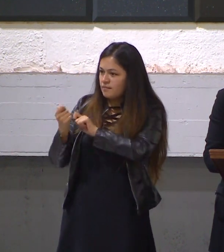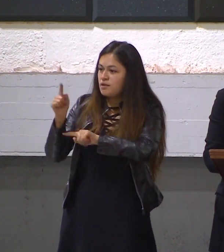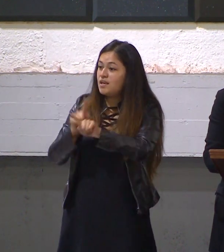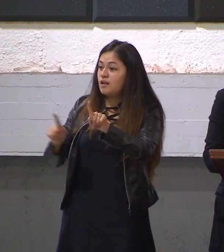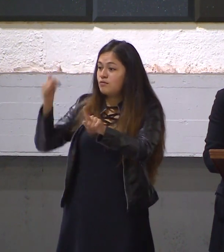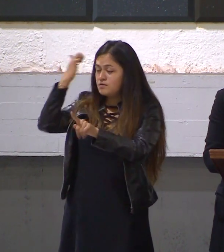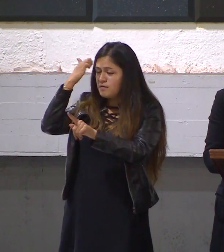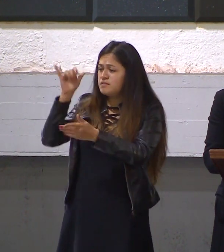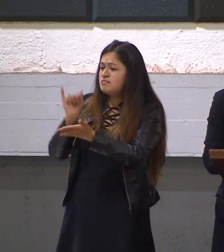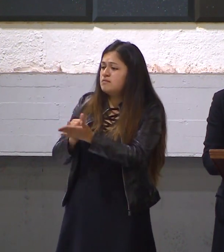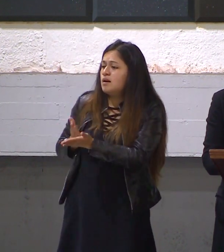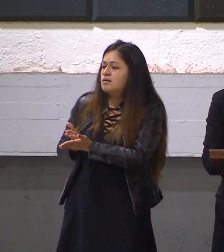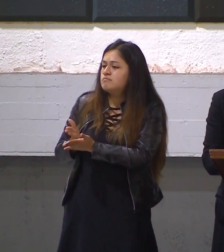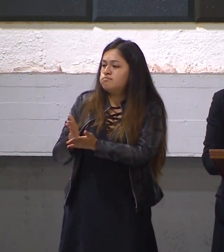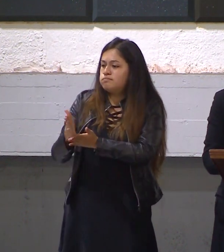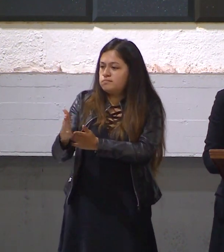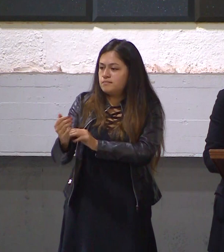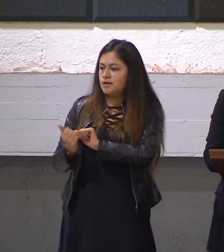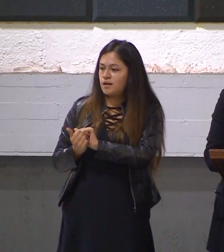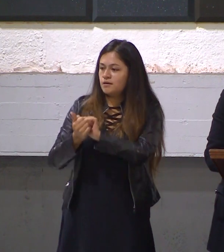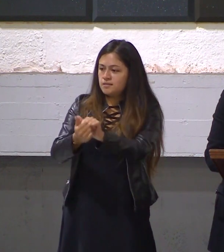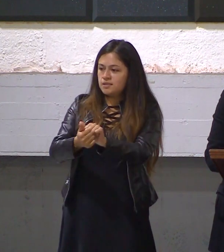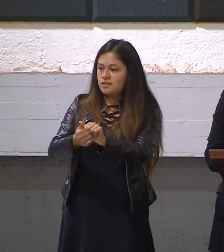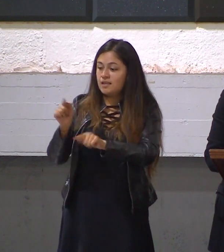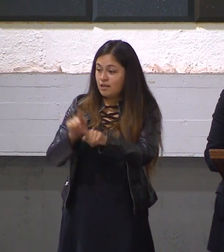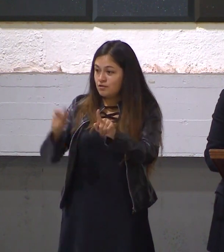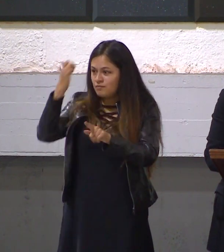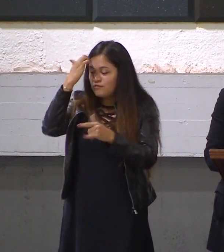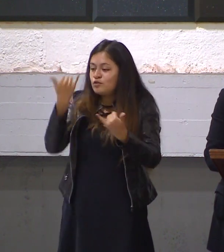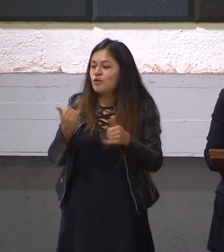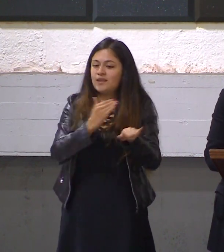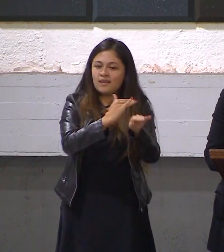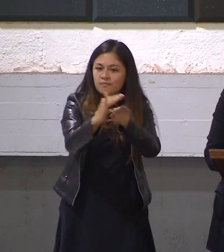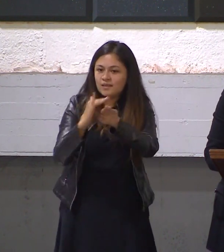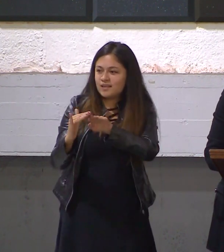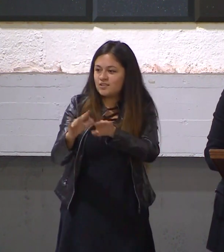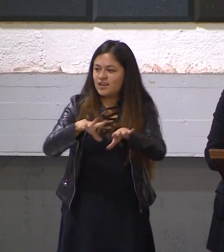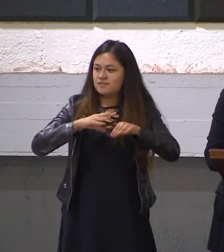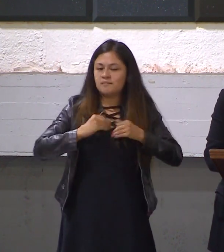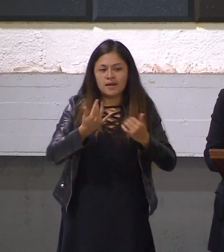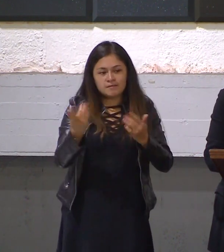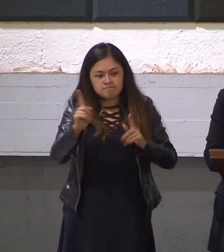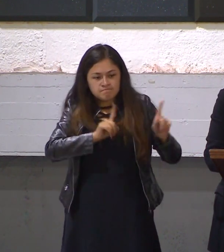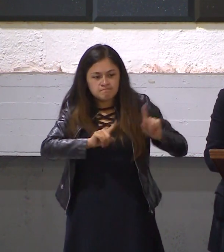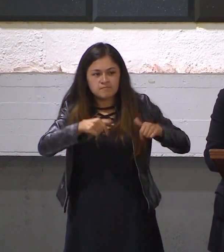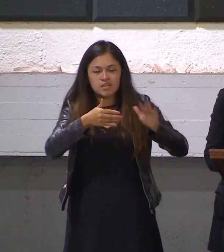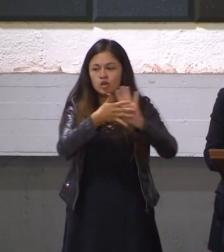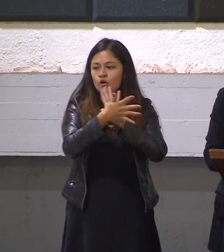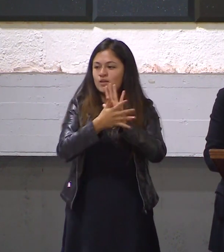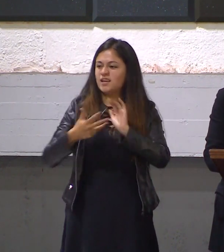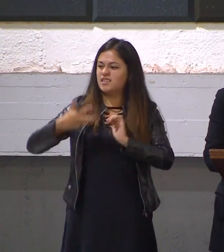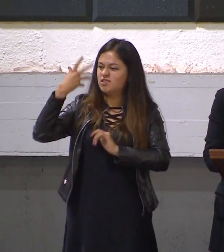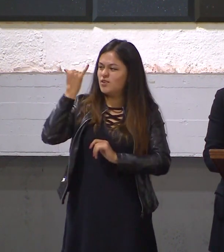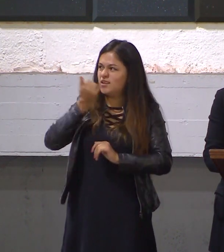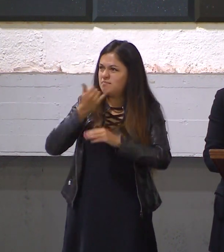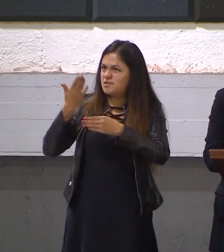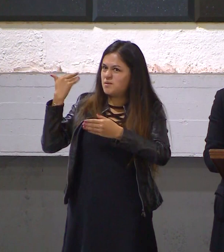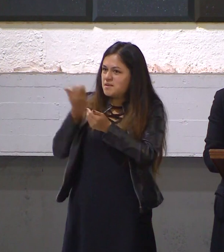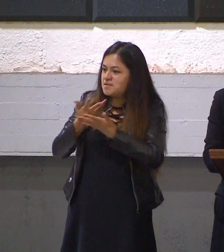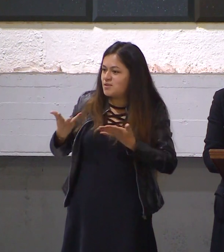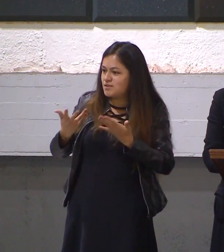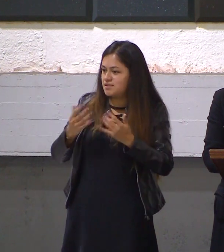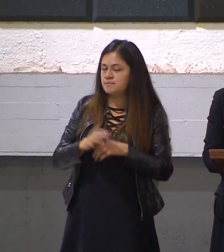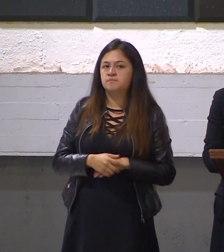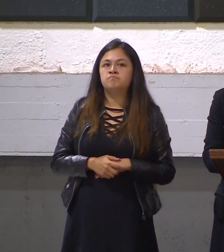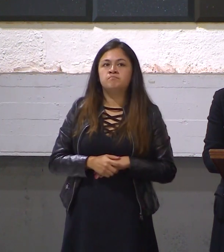siguen acompañándonos y que han aceptado esta invitación para contarnos la historia es muy